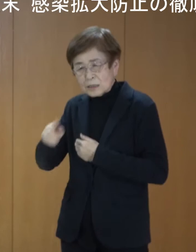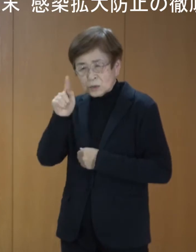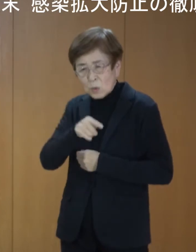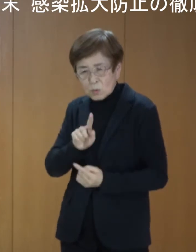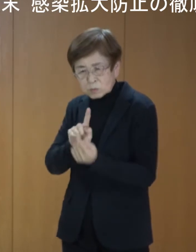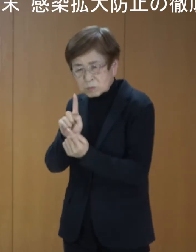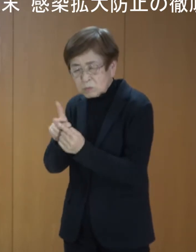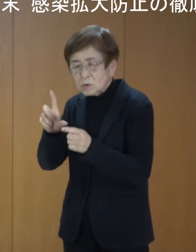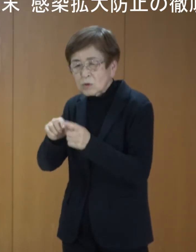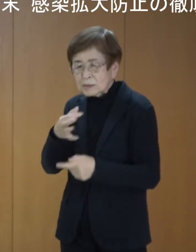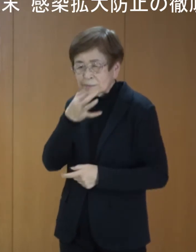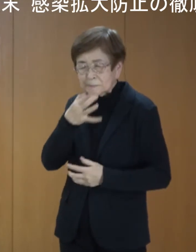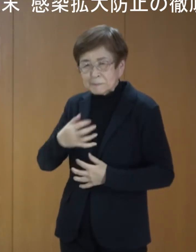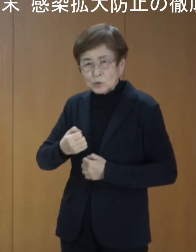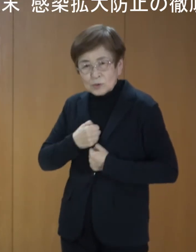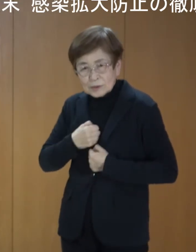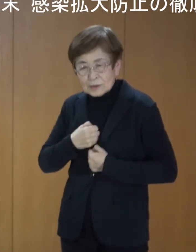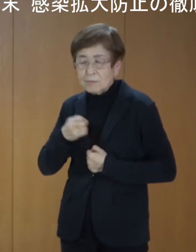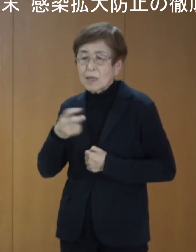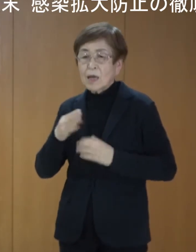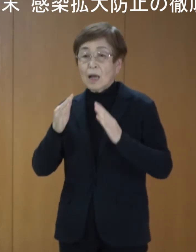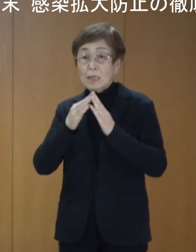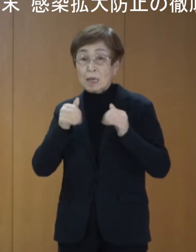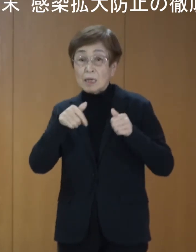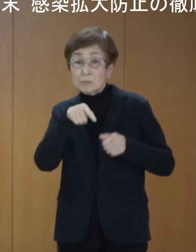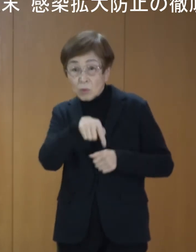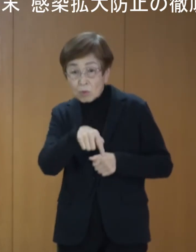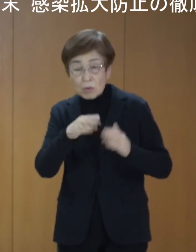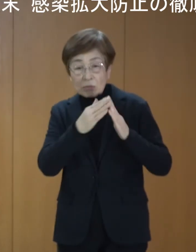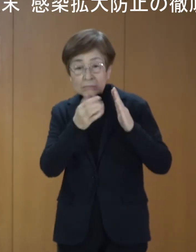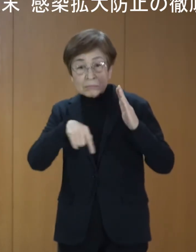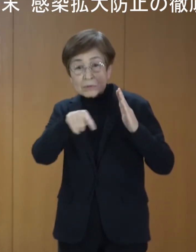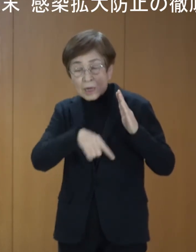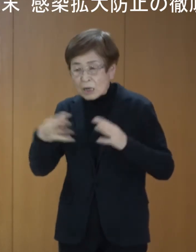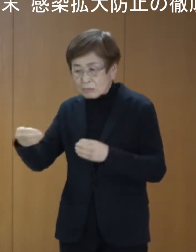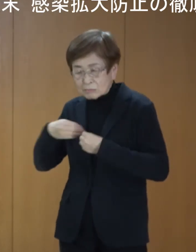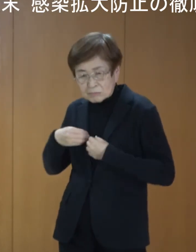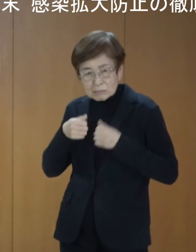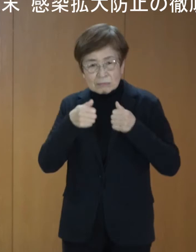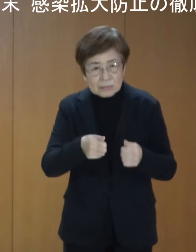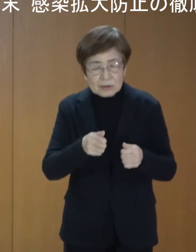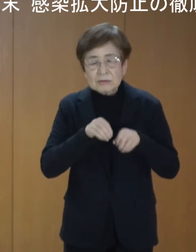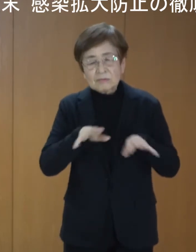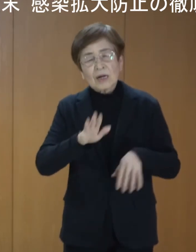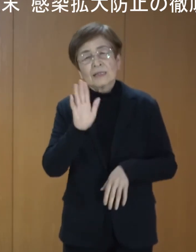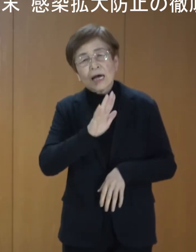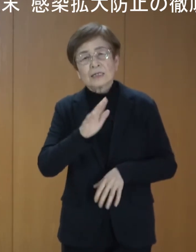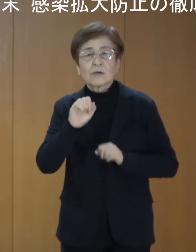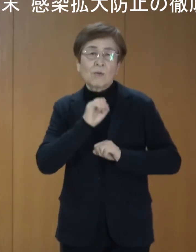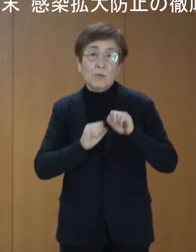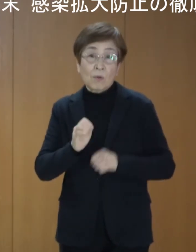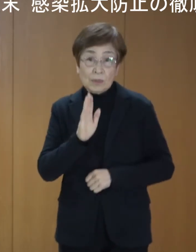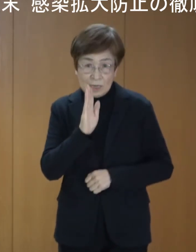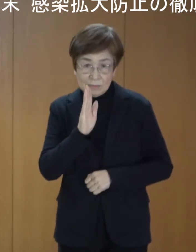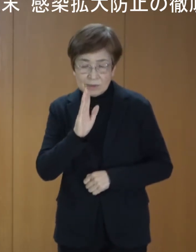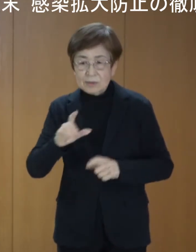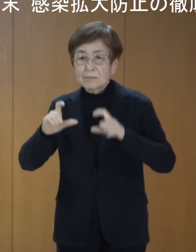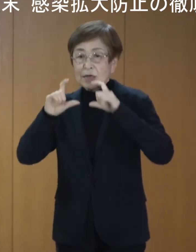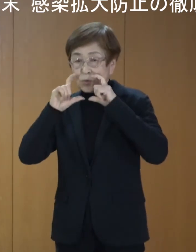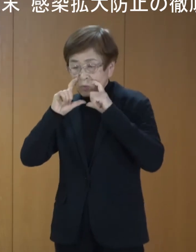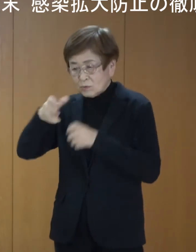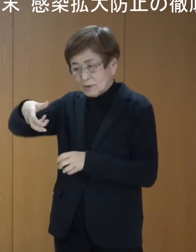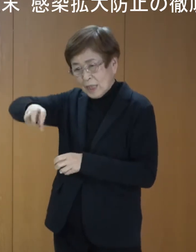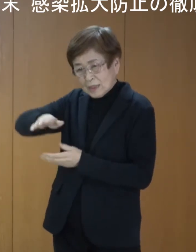庭内においても人にうつさない行動をしてください。マスク、手洗い、定期的な換